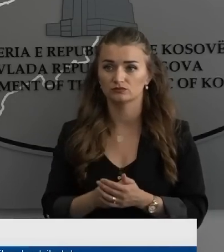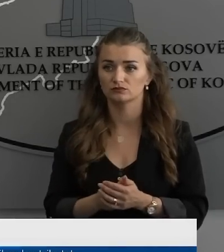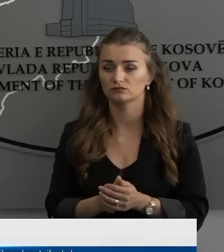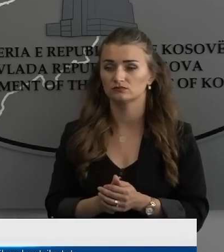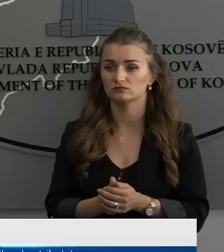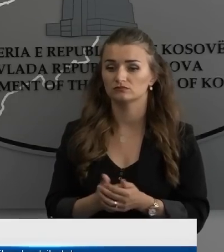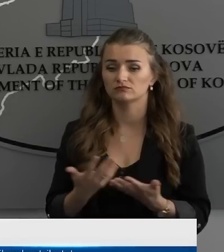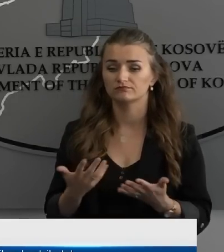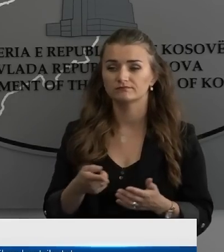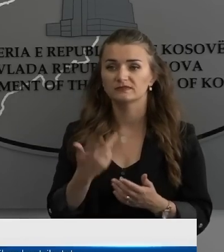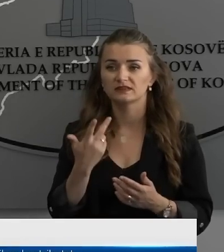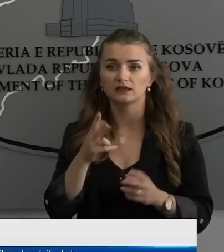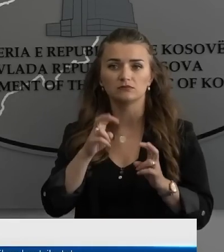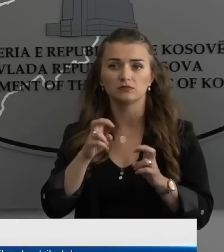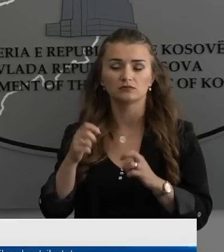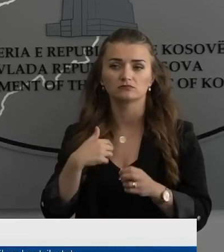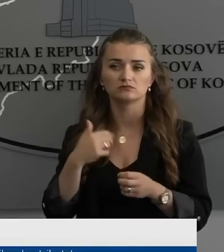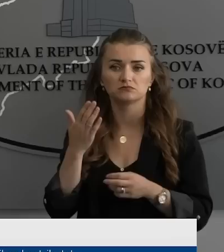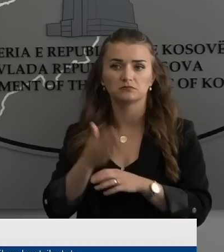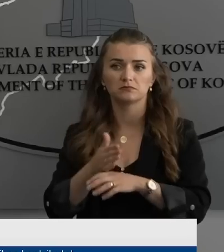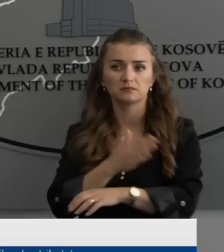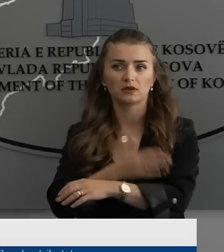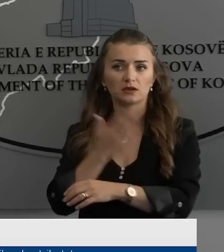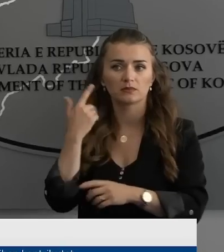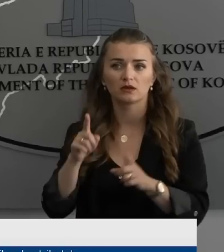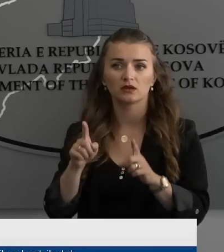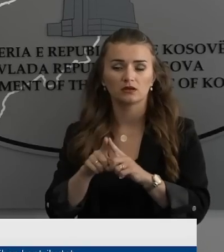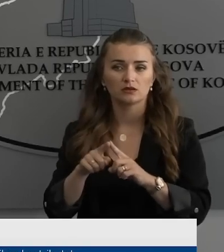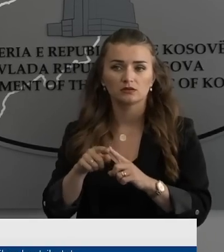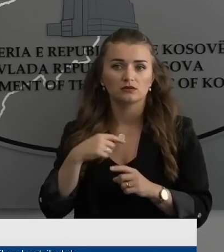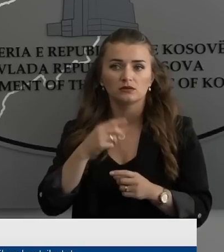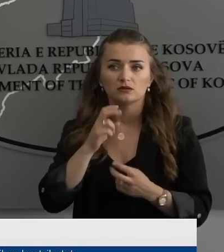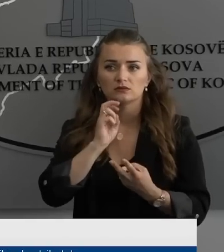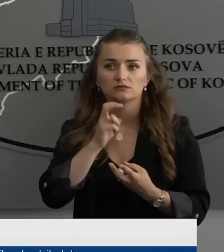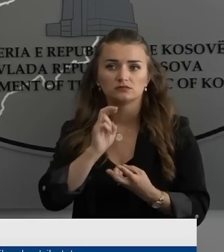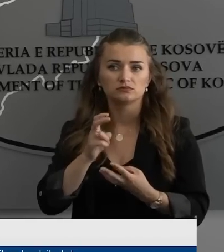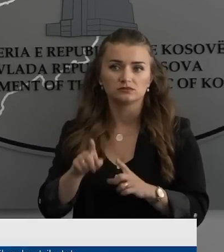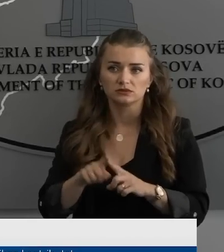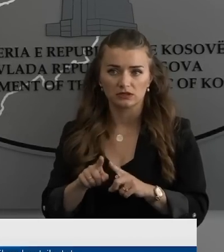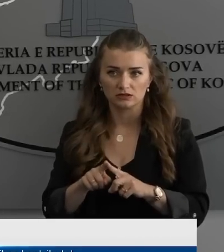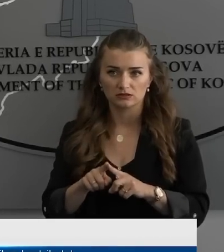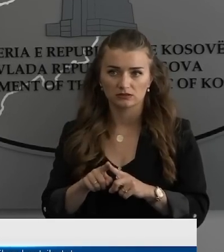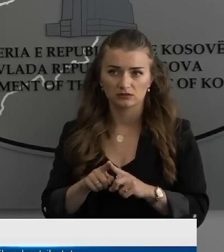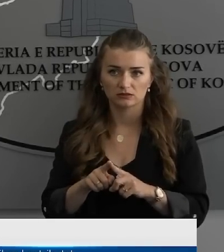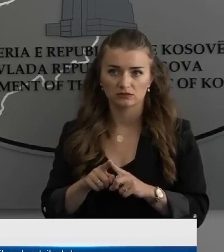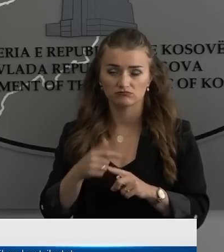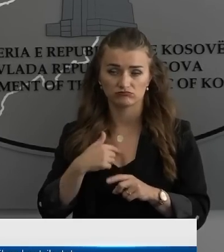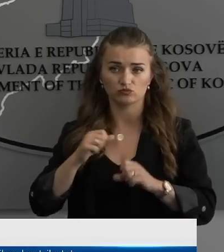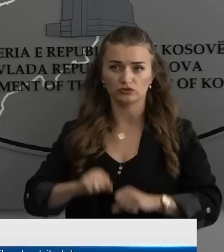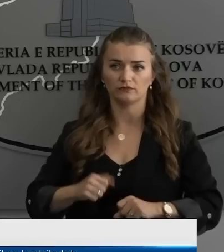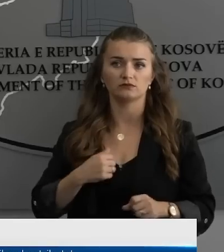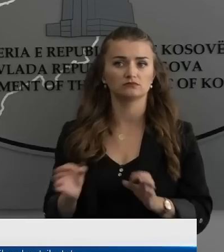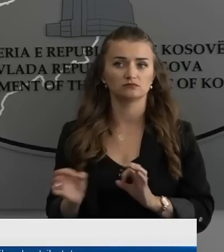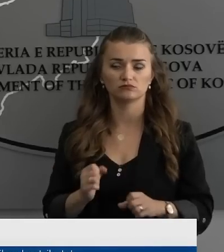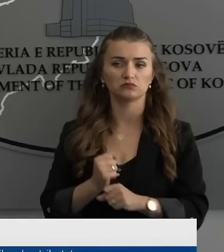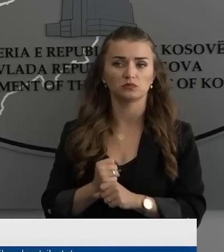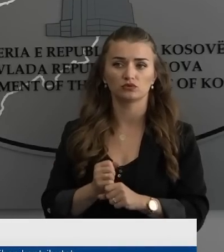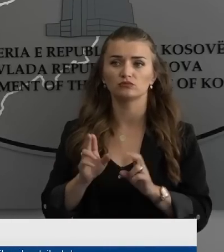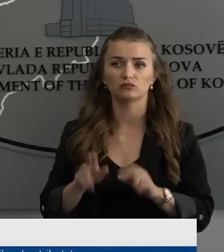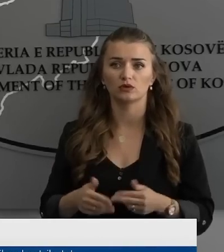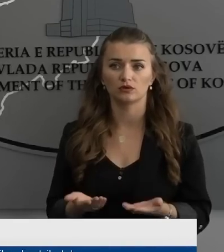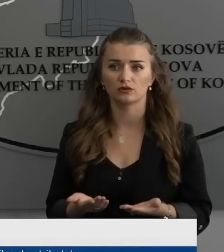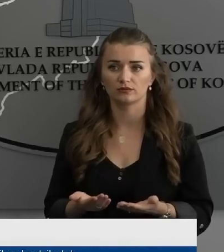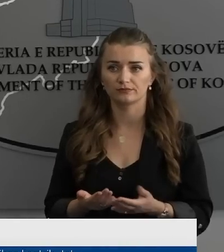unë praktikisht u kam thënë që në mos të konsiderushme qeveria ka shprehur gatishmërin, sepse